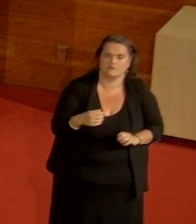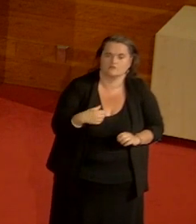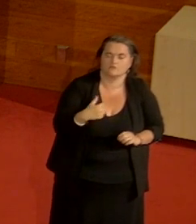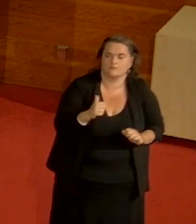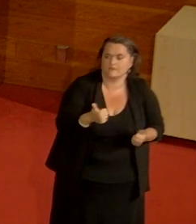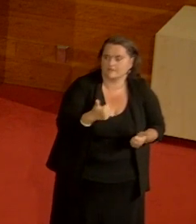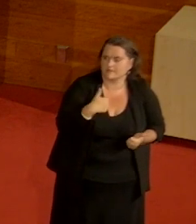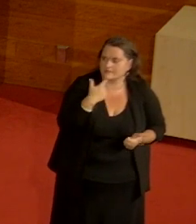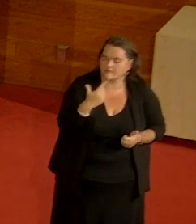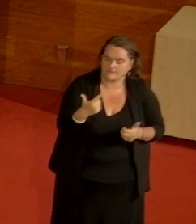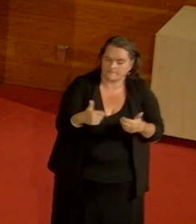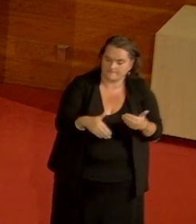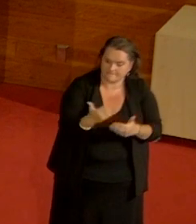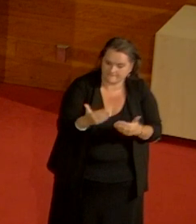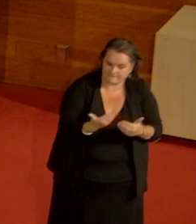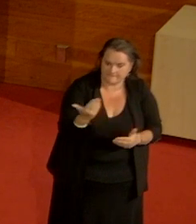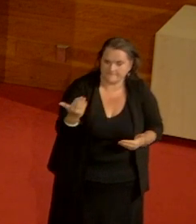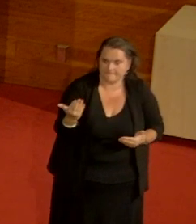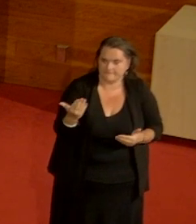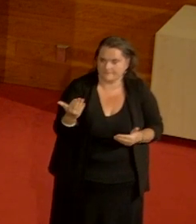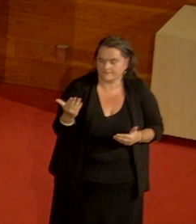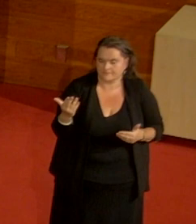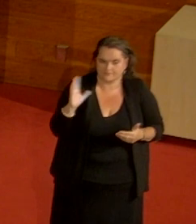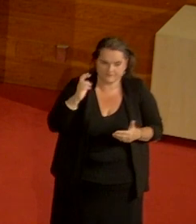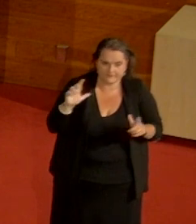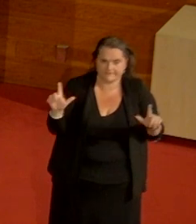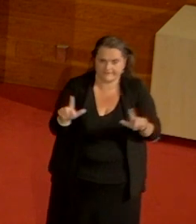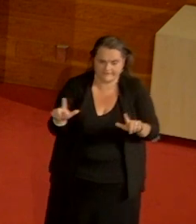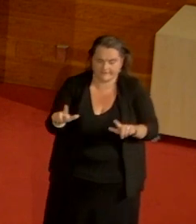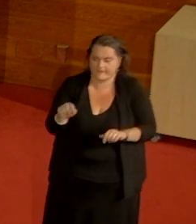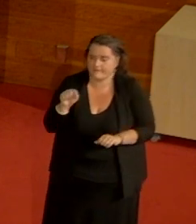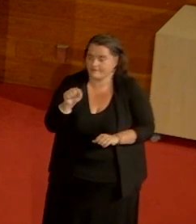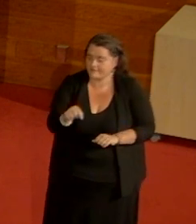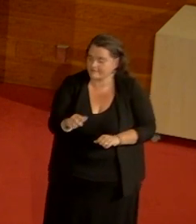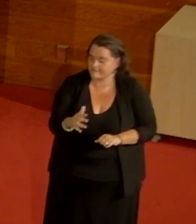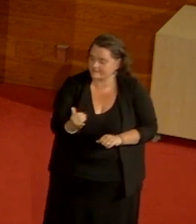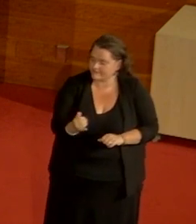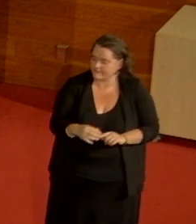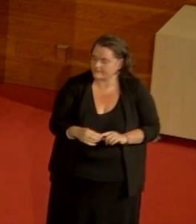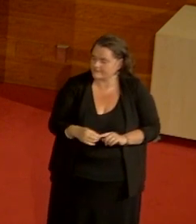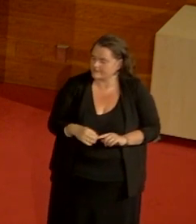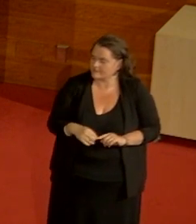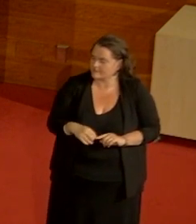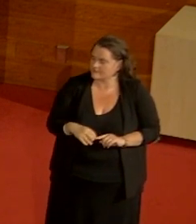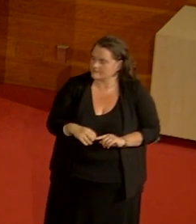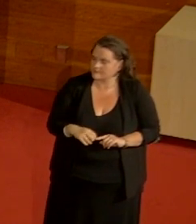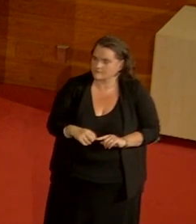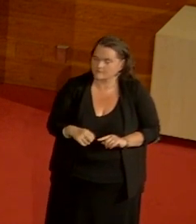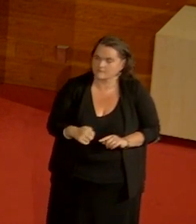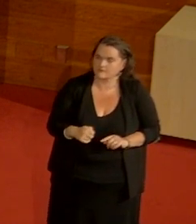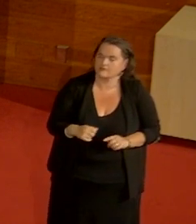tener en los periódicos en los medios de comunicación lugares eh donde donde las noticias no